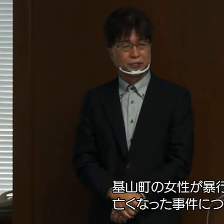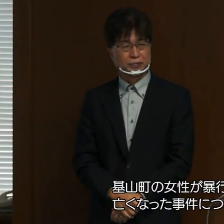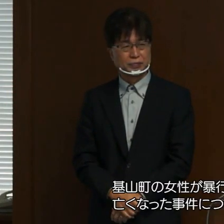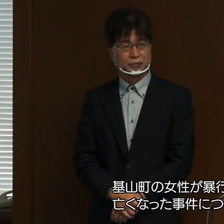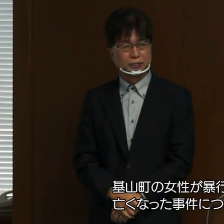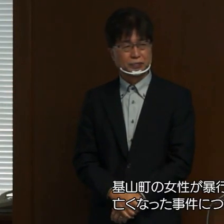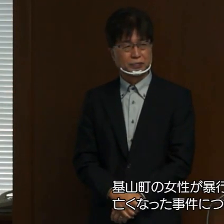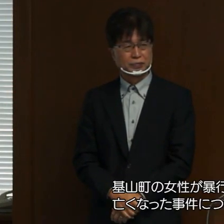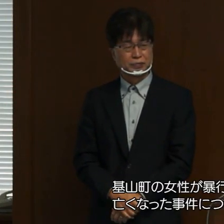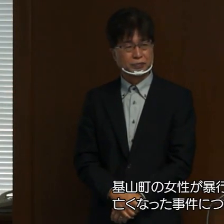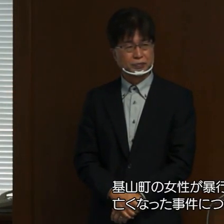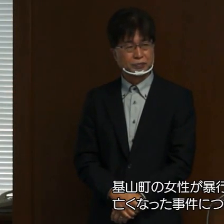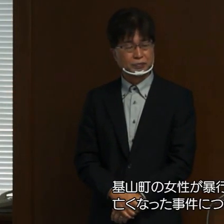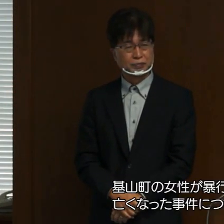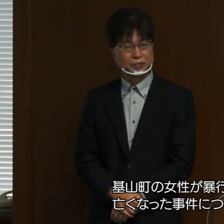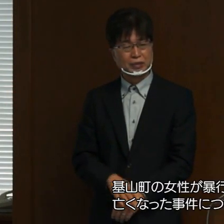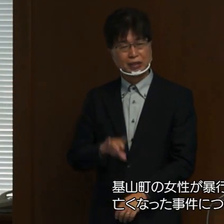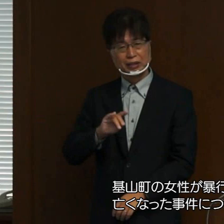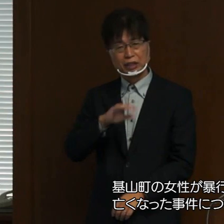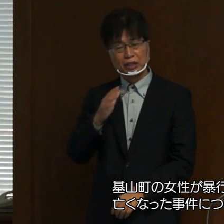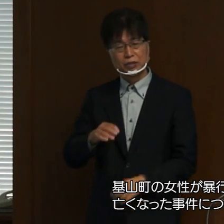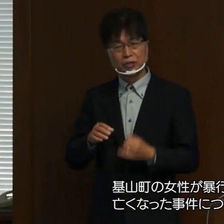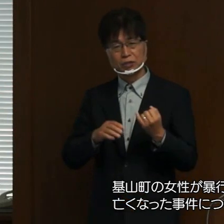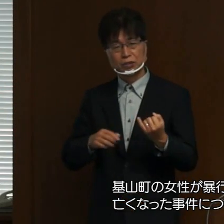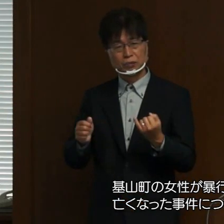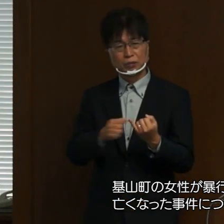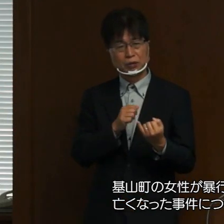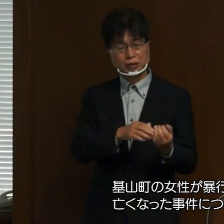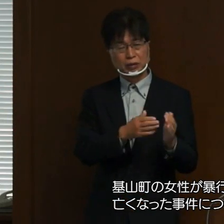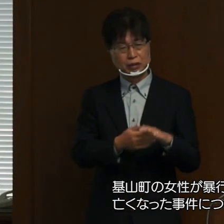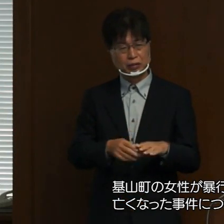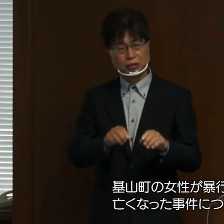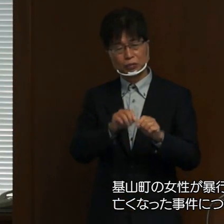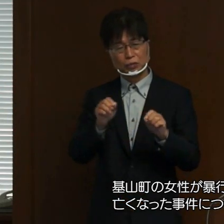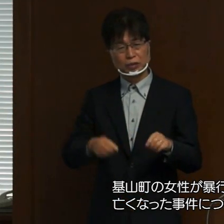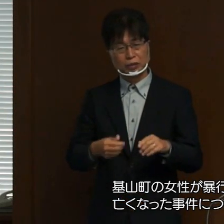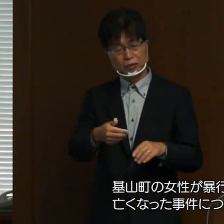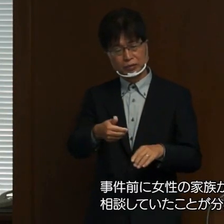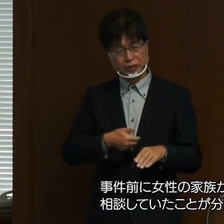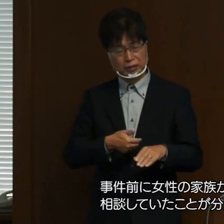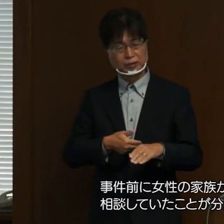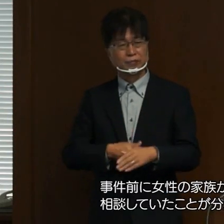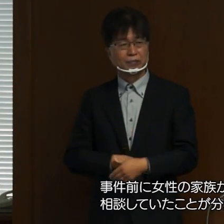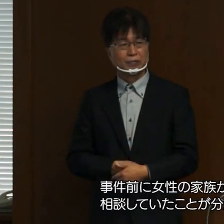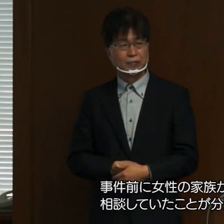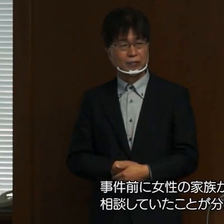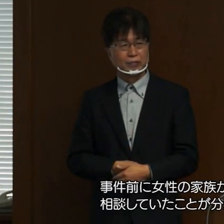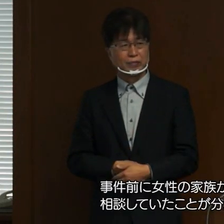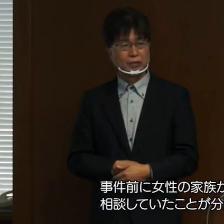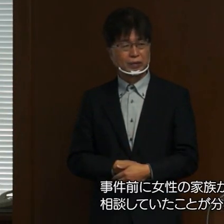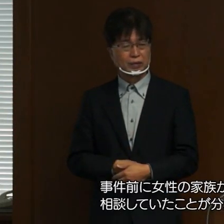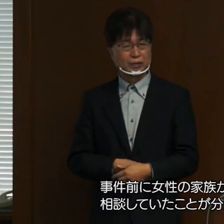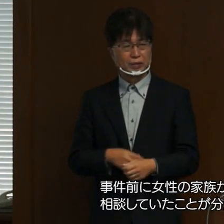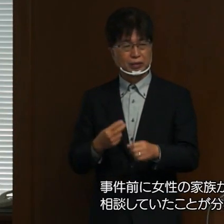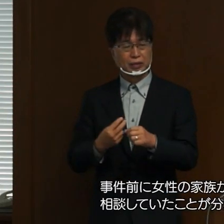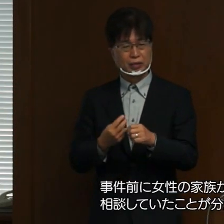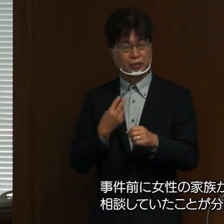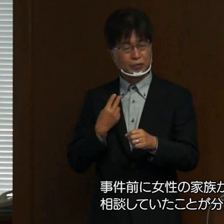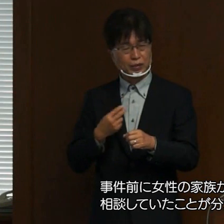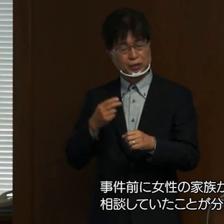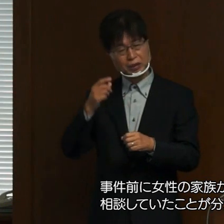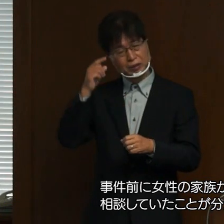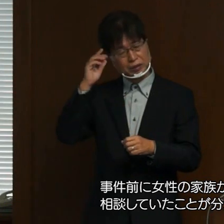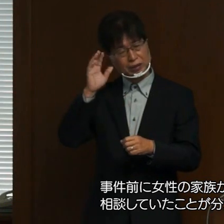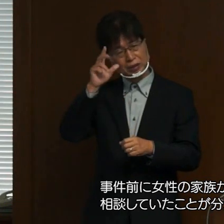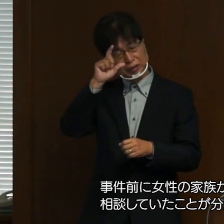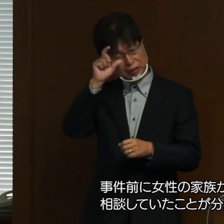、木山町の女性が暴行されて亡くなった事件についてお聞きします。事件前に女性の家族が佐賀県警